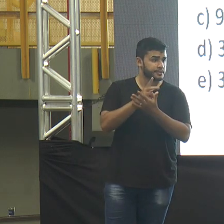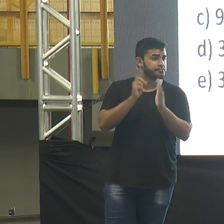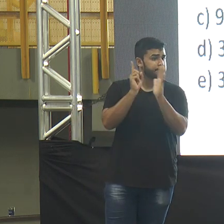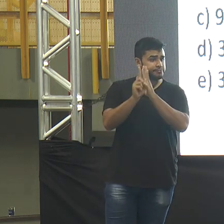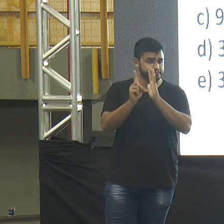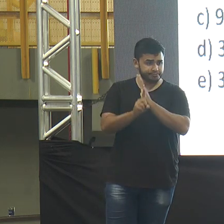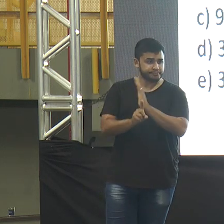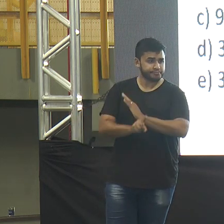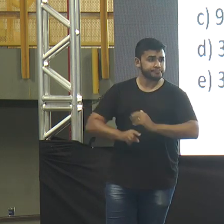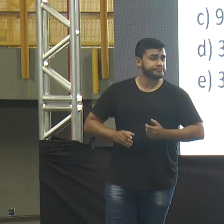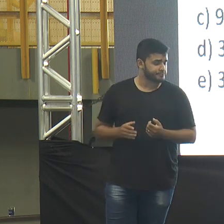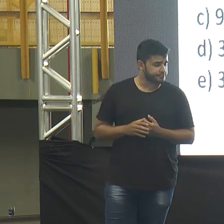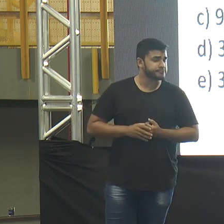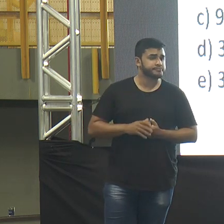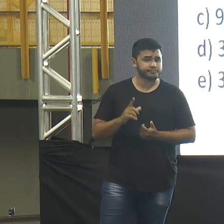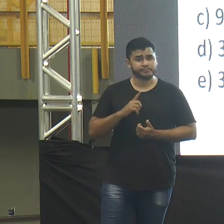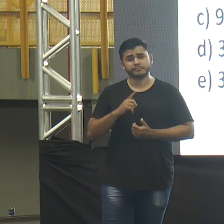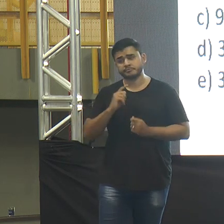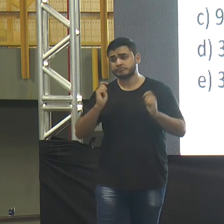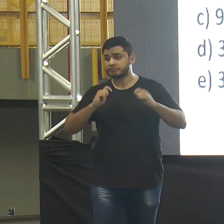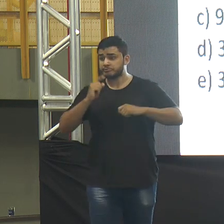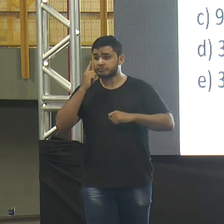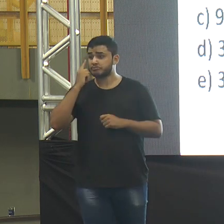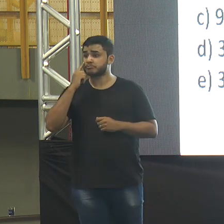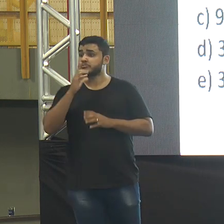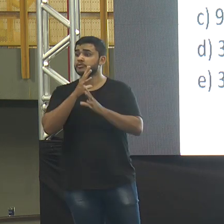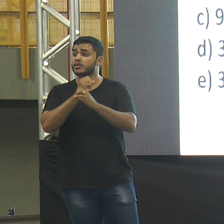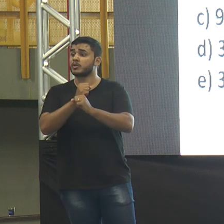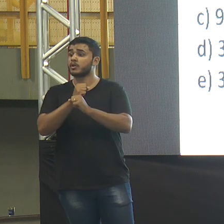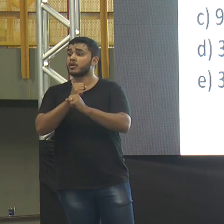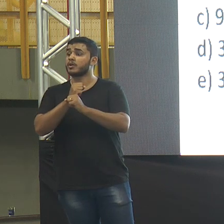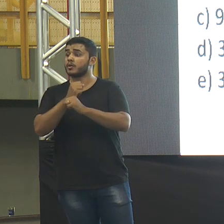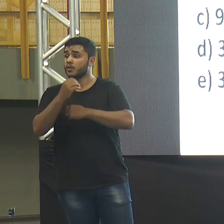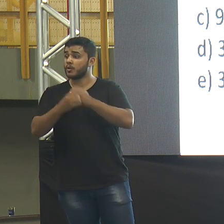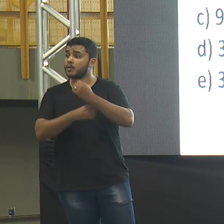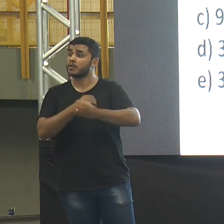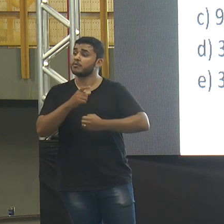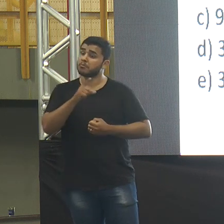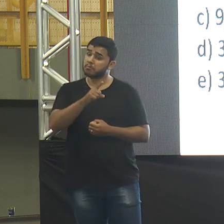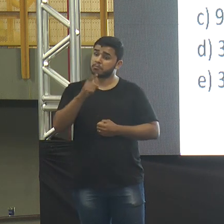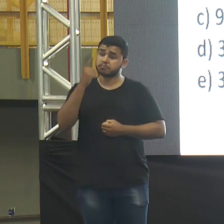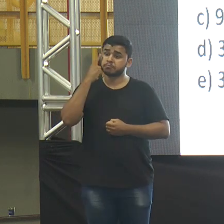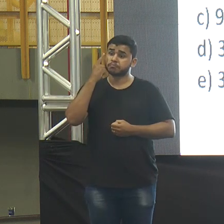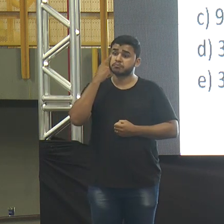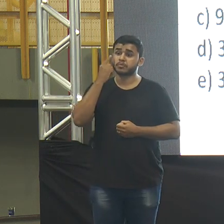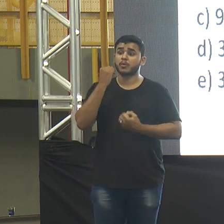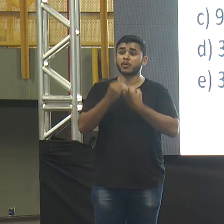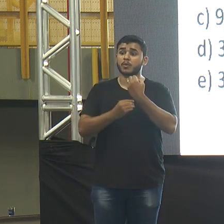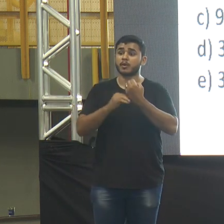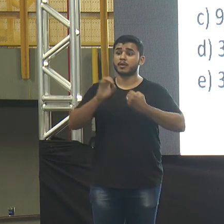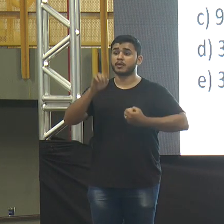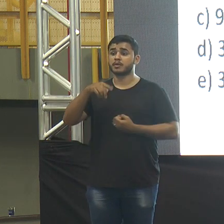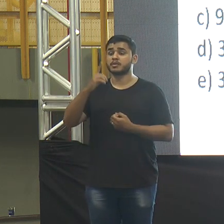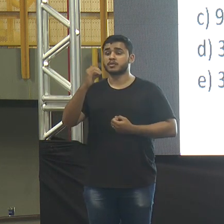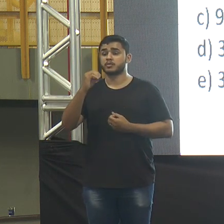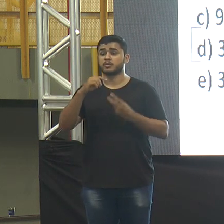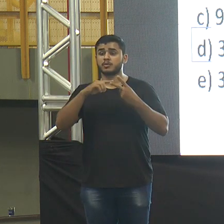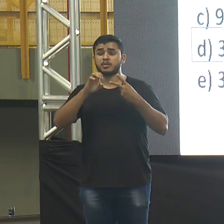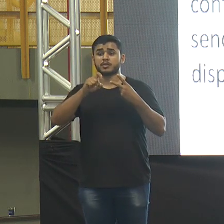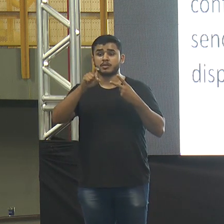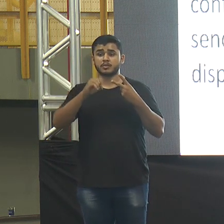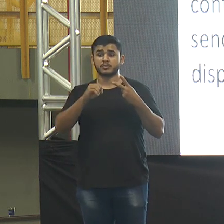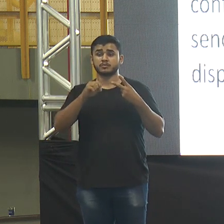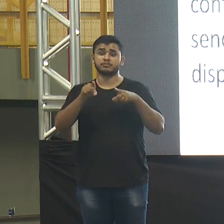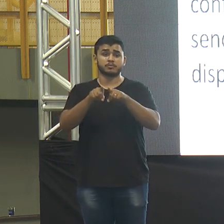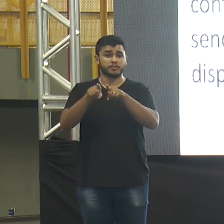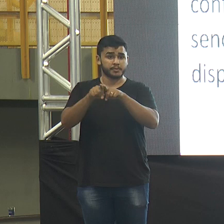assunto, onde você pode relacionar matematicamente como você pode extrair suas informações de endo e exo. Outro